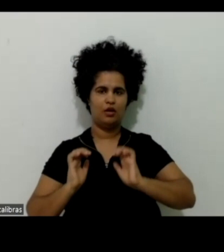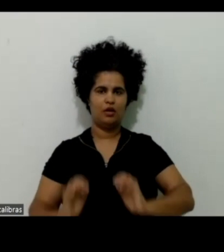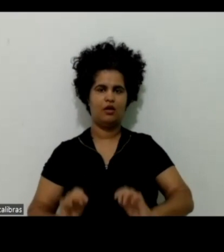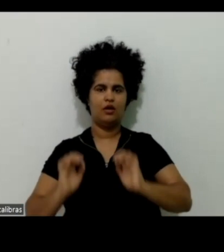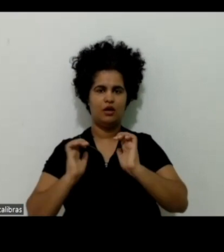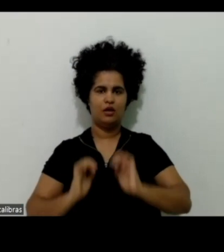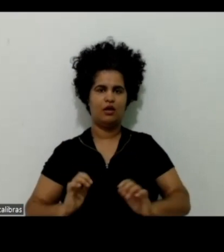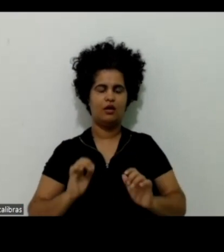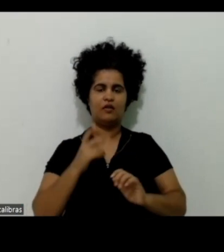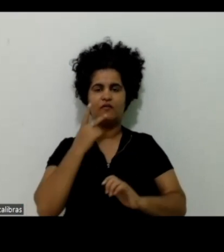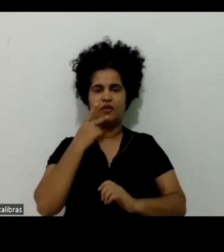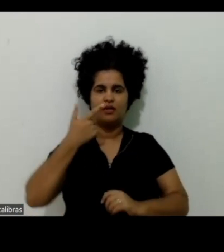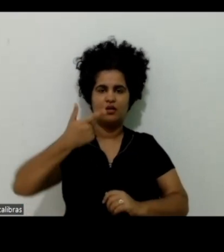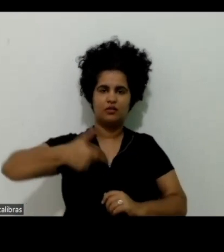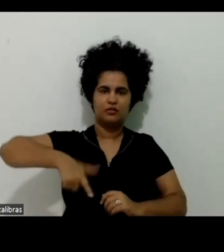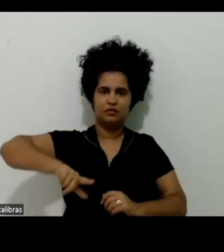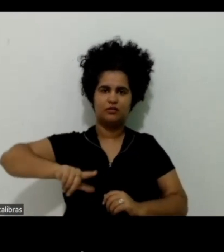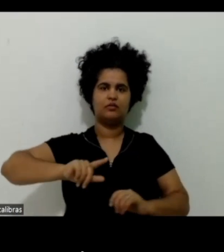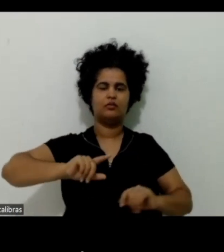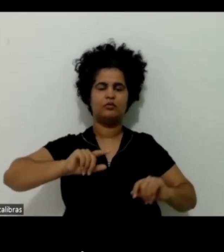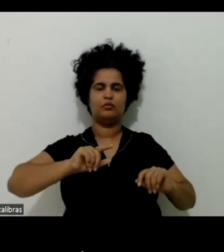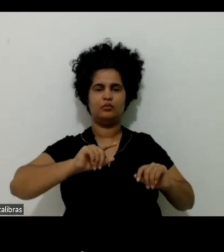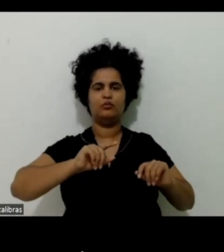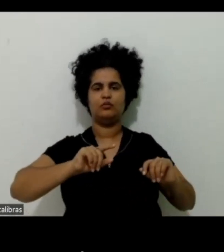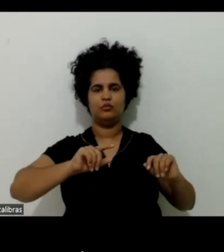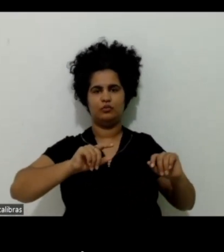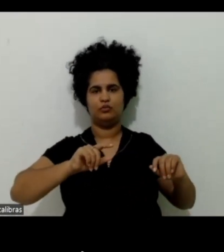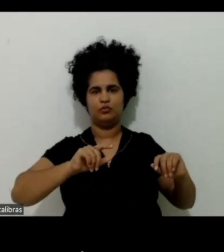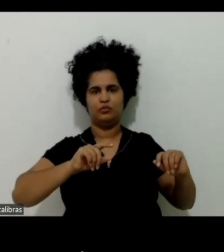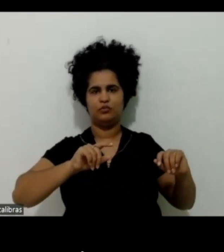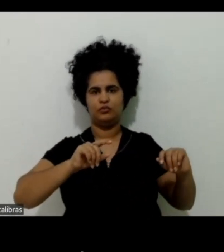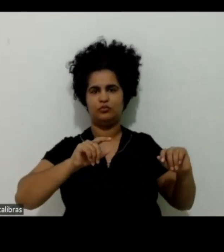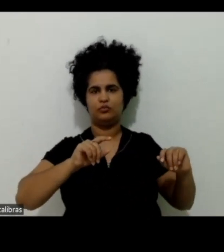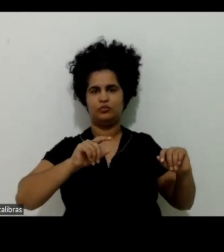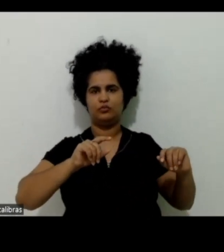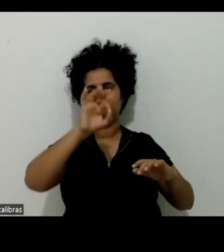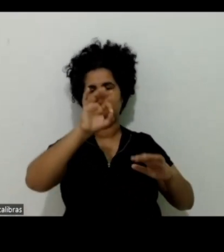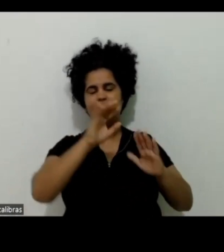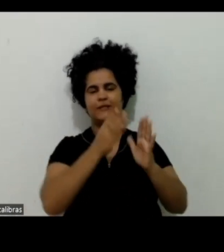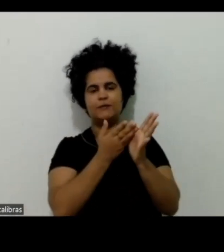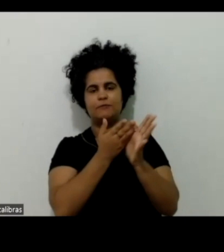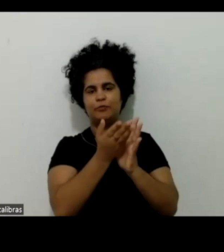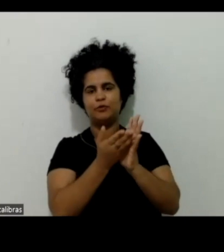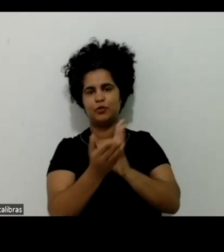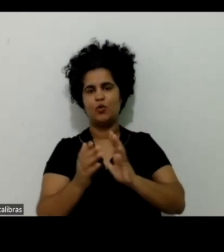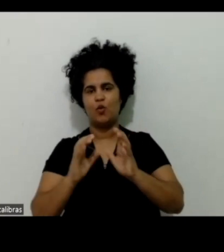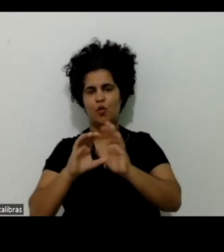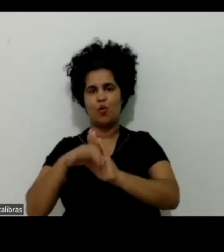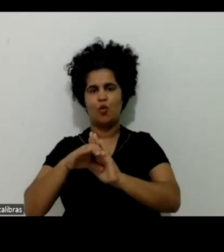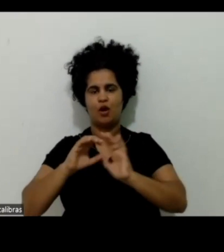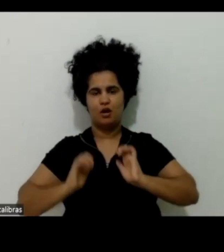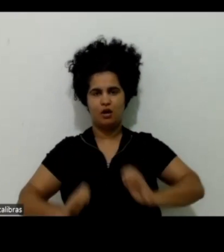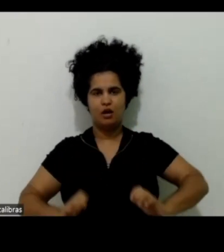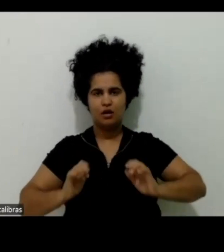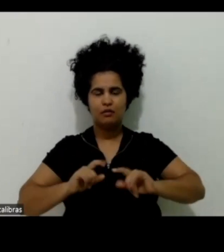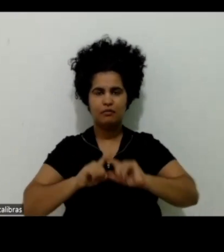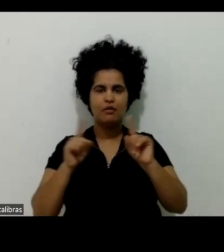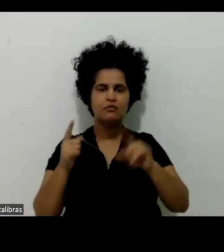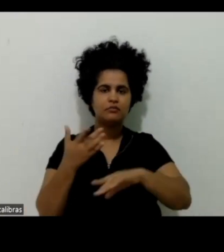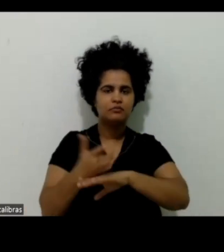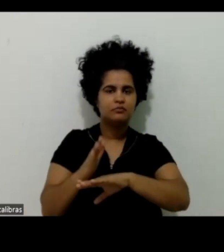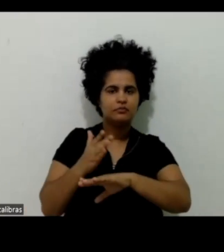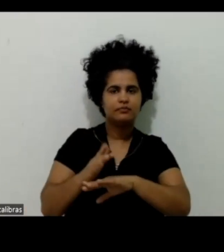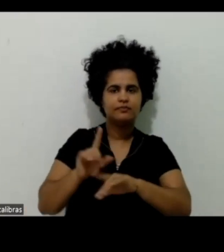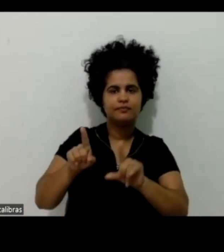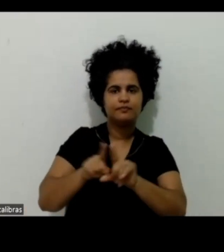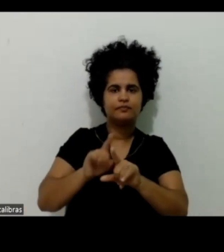a gente reafirmar esses princípios, né, esses 11 princípios do Código de Ética, mas mais que reafirmar, decifrar, incorporar